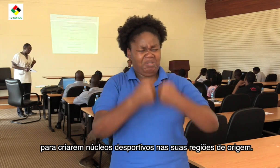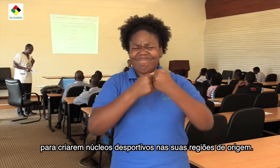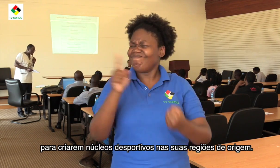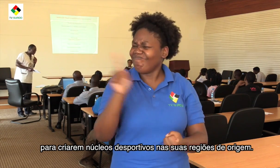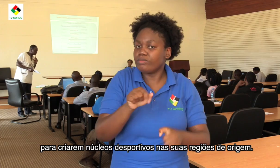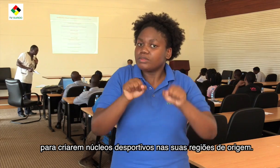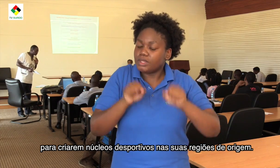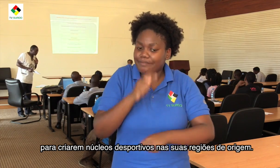origem.